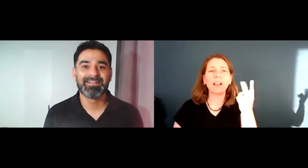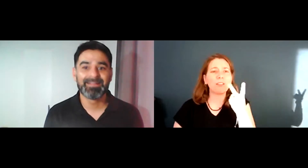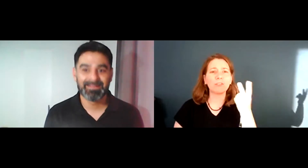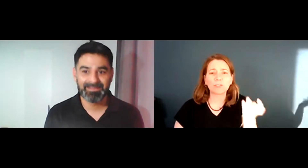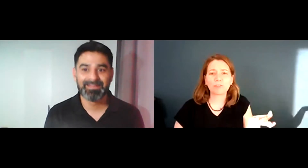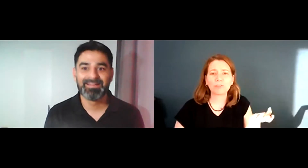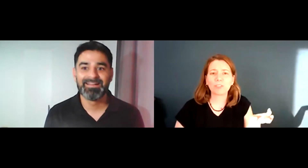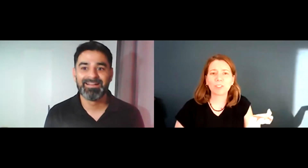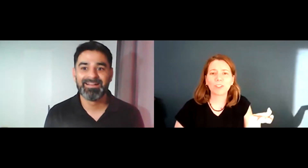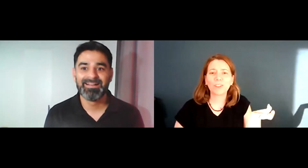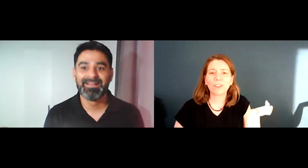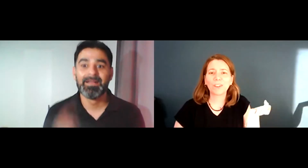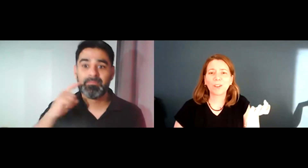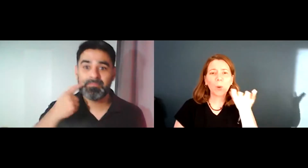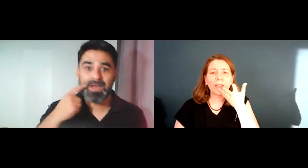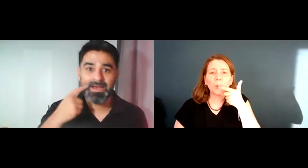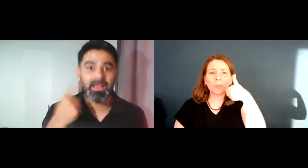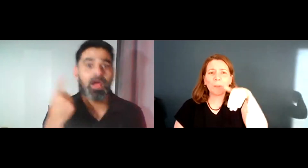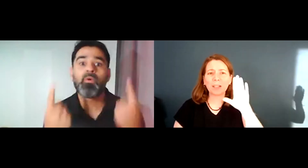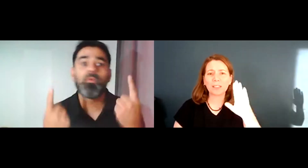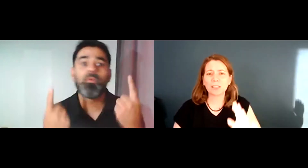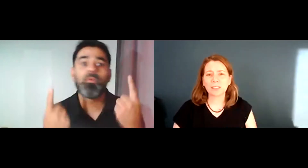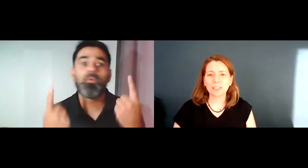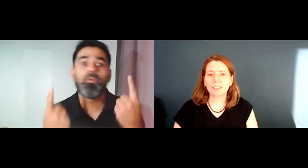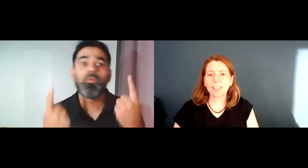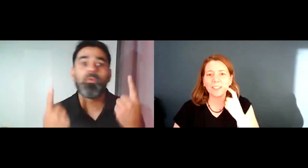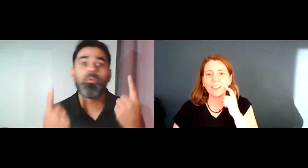dos? ¿Cuál te gusta más? ¿Esta?